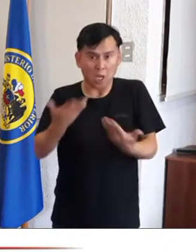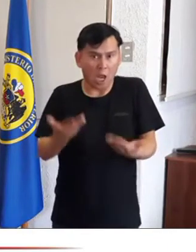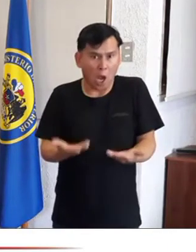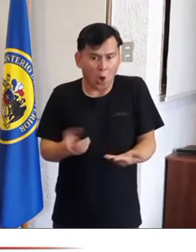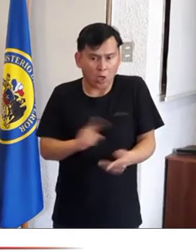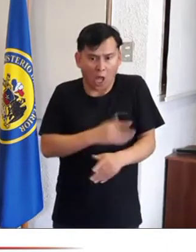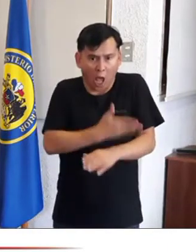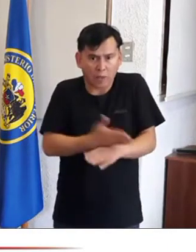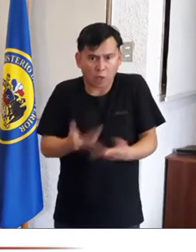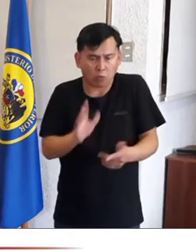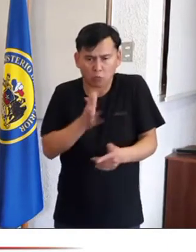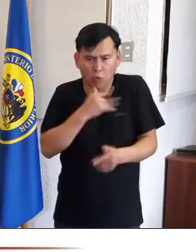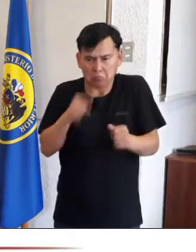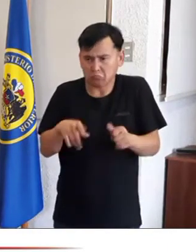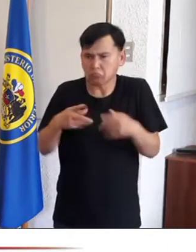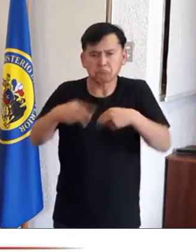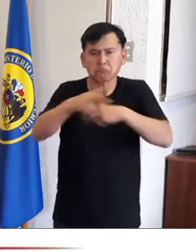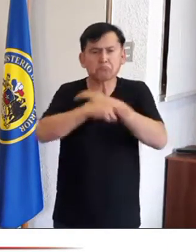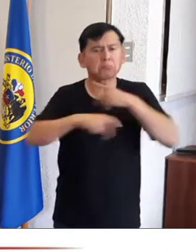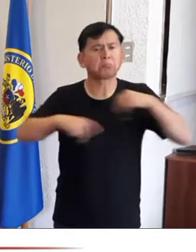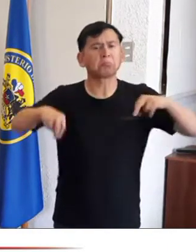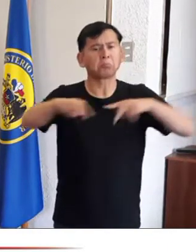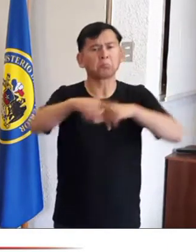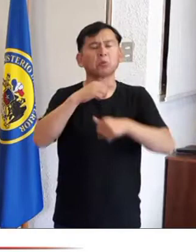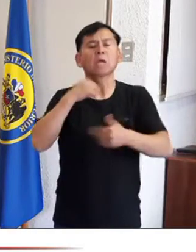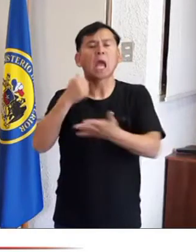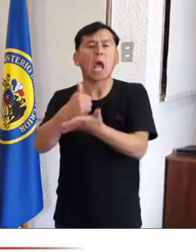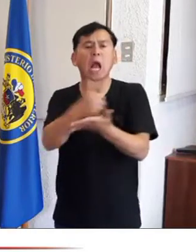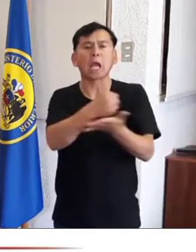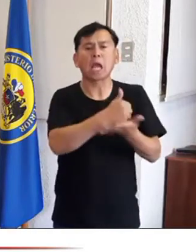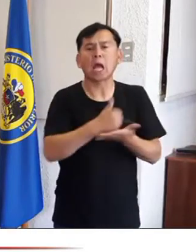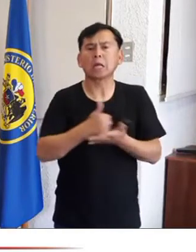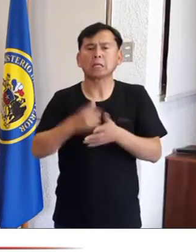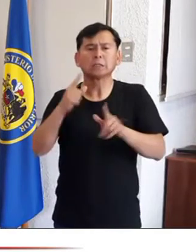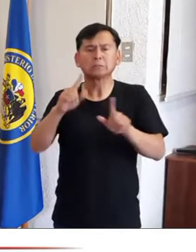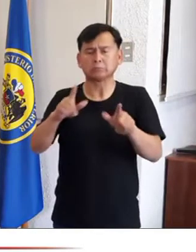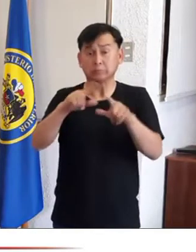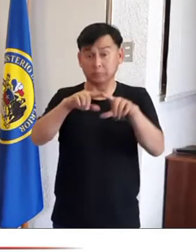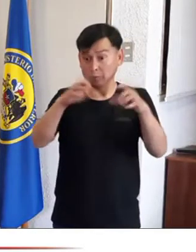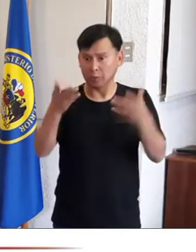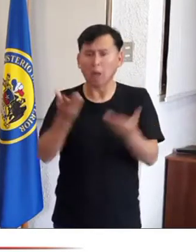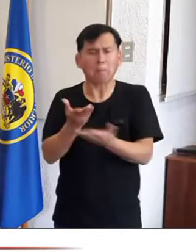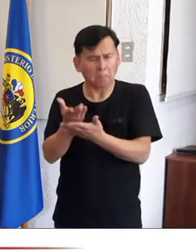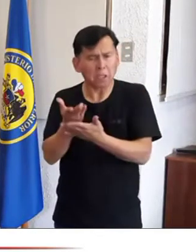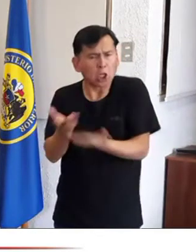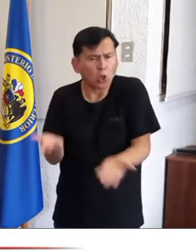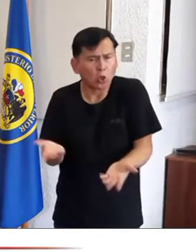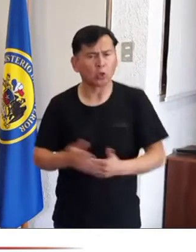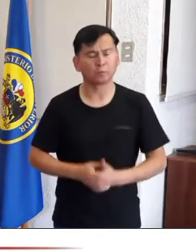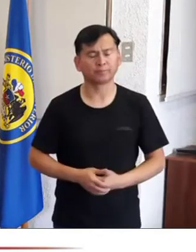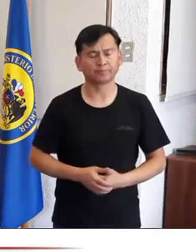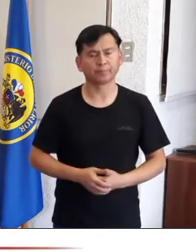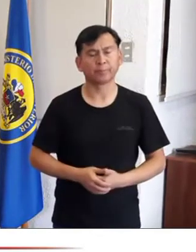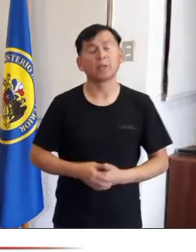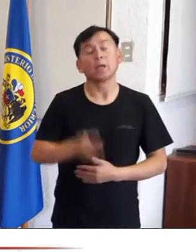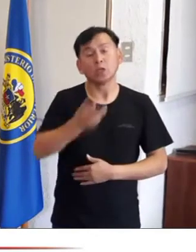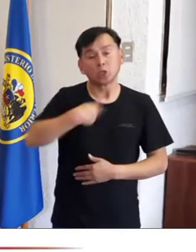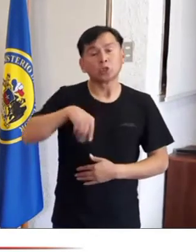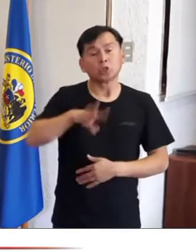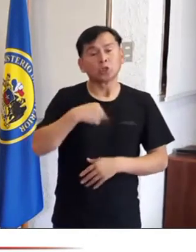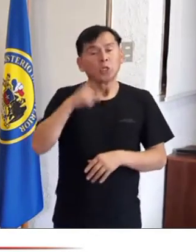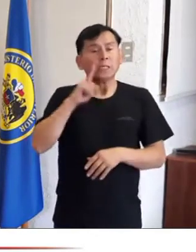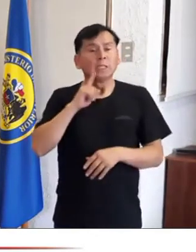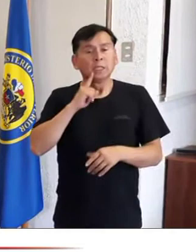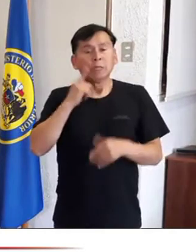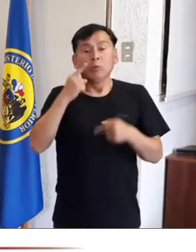medida no se ha tomado, ya que la gran mayoría de los alcaldes y los coles en pleno, más la comunidad, lo han planteado? A ver, nosotros hemos ido